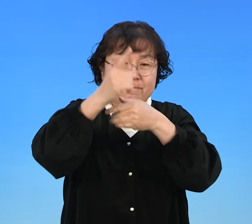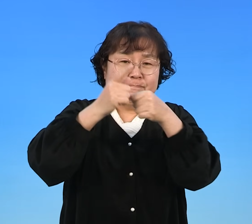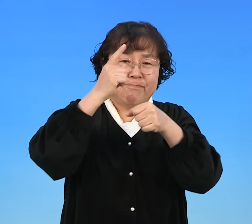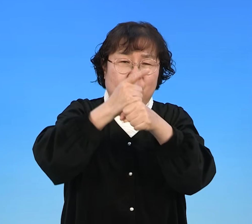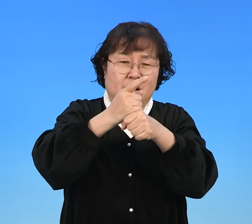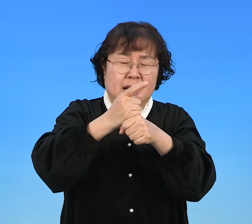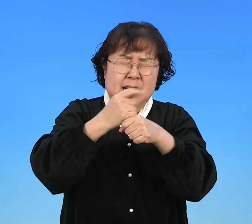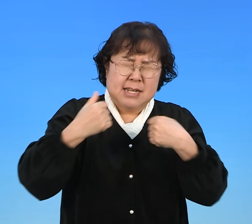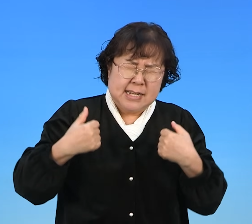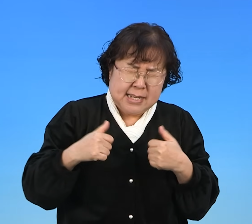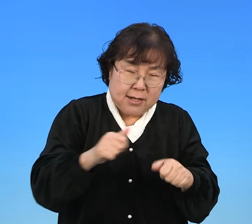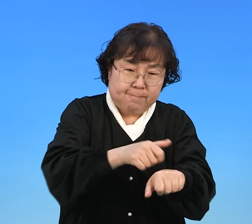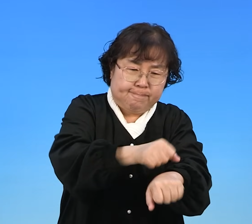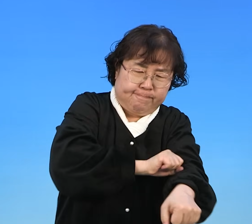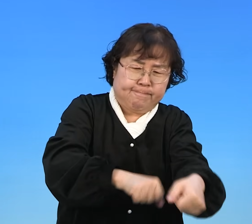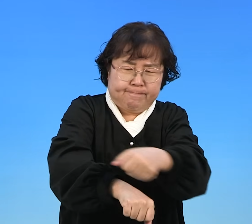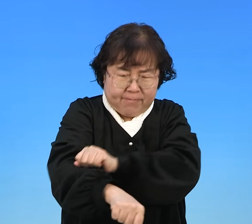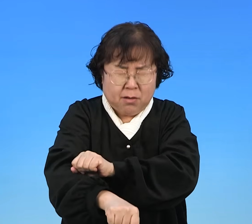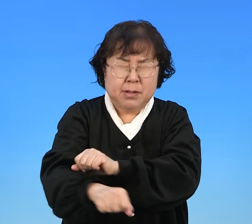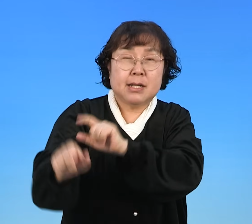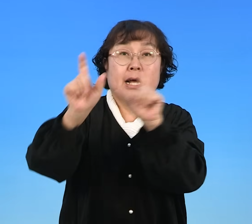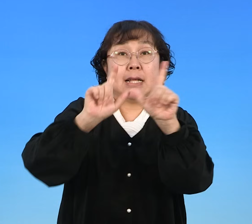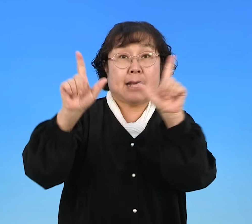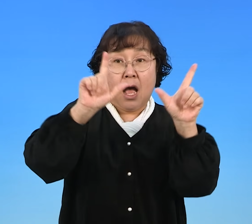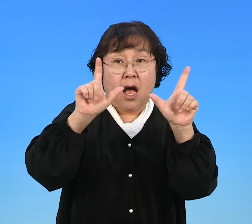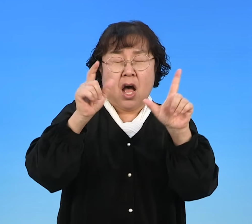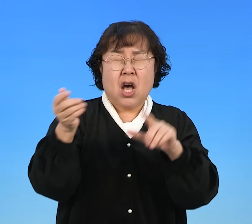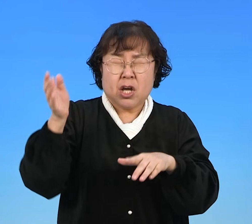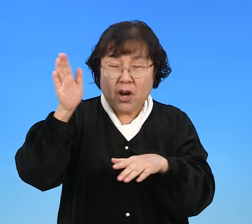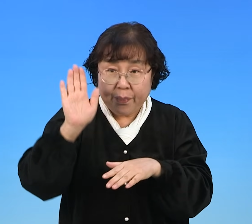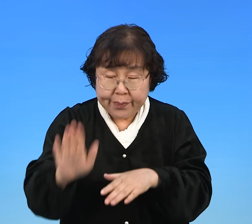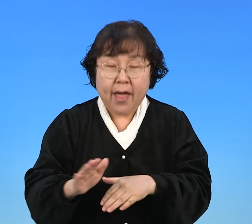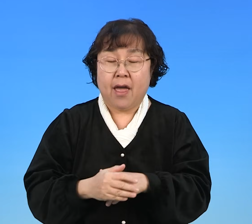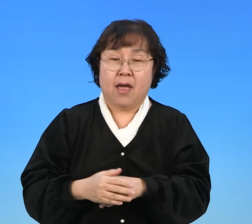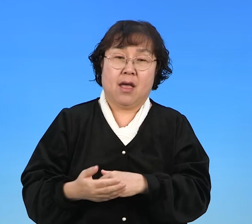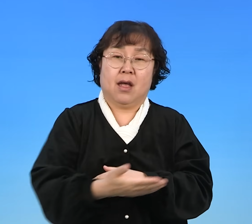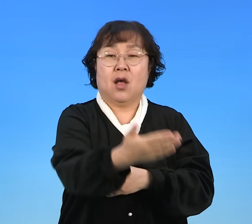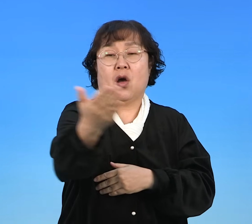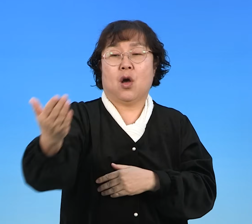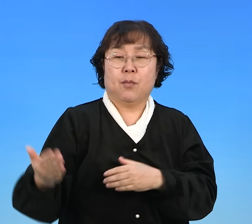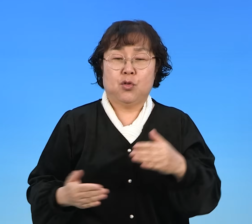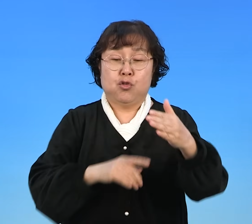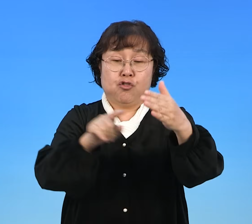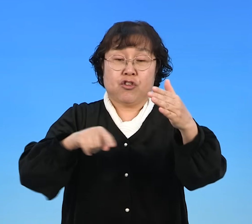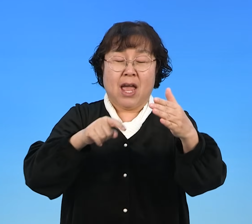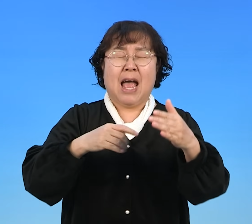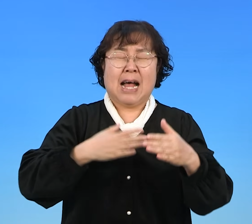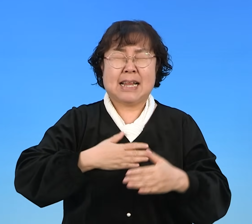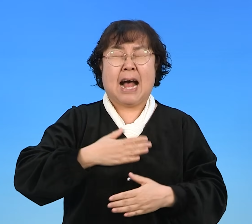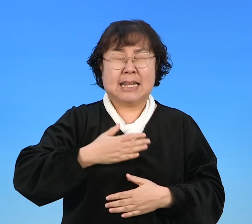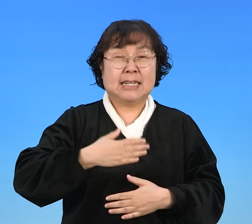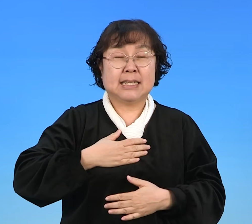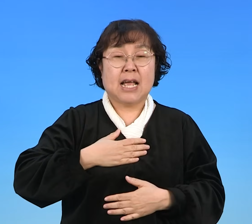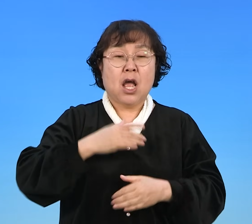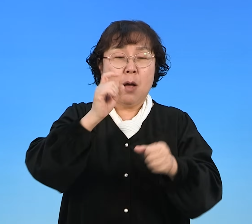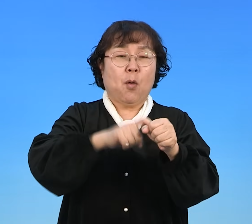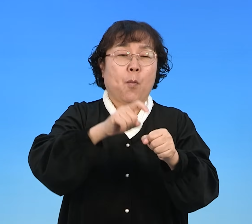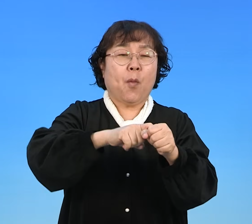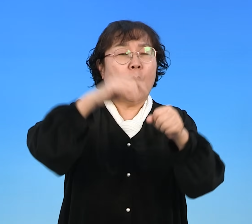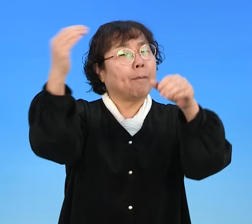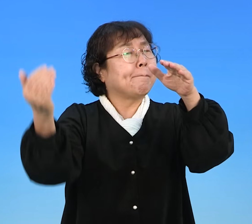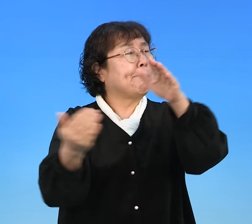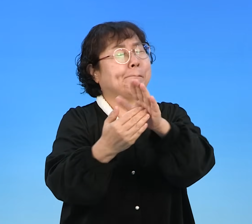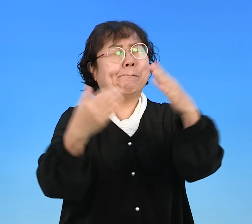한 해였는데, 여러분 중에 혹시 그래서 나는 유감 없다, 이제 나는 목표